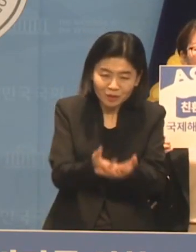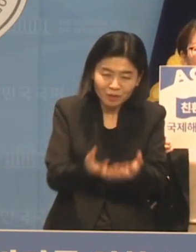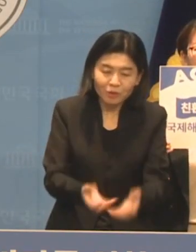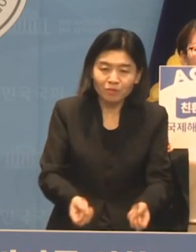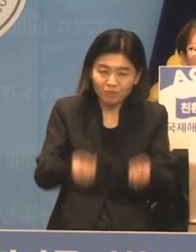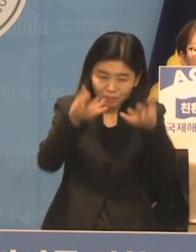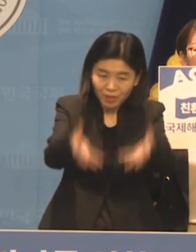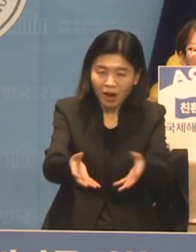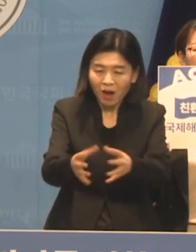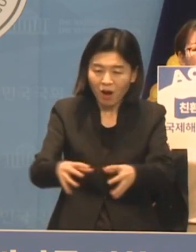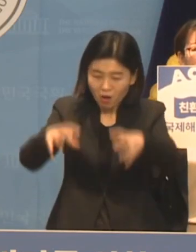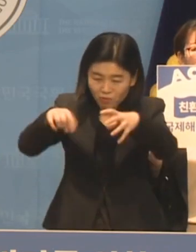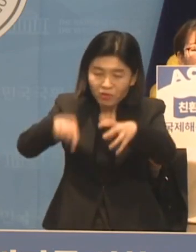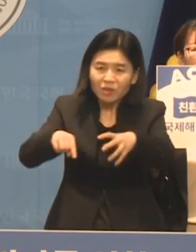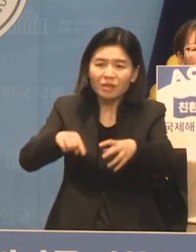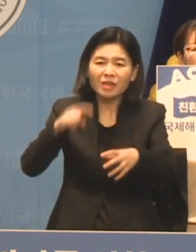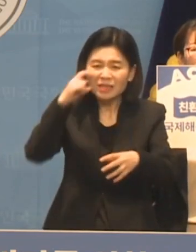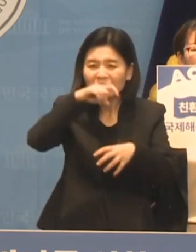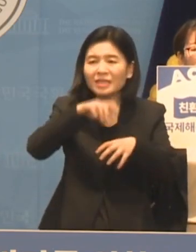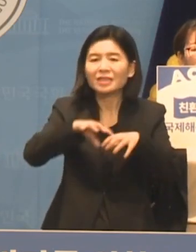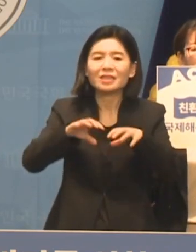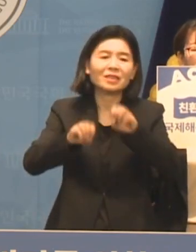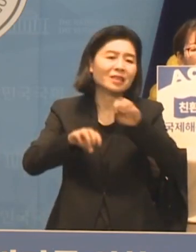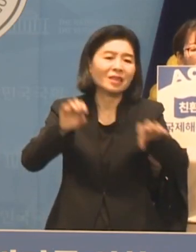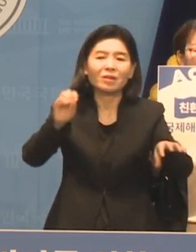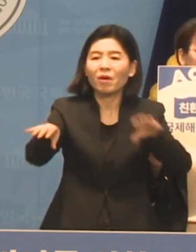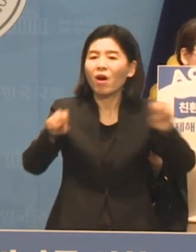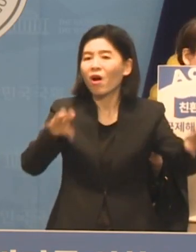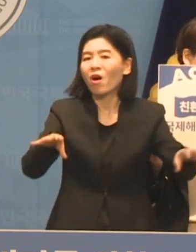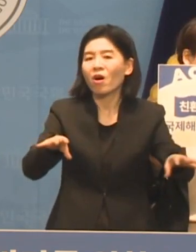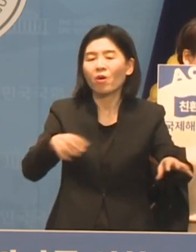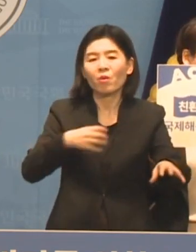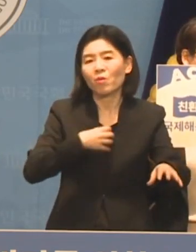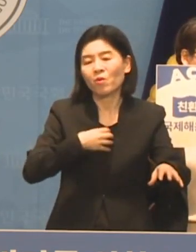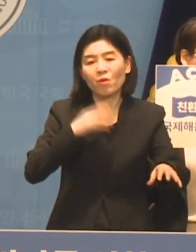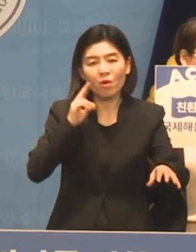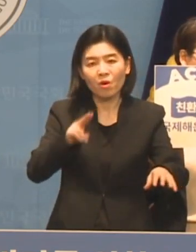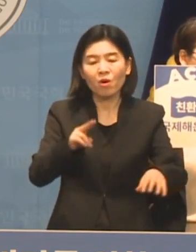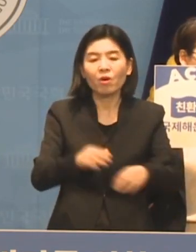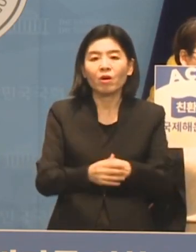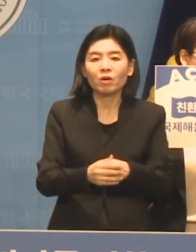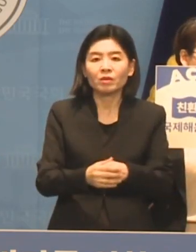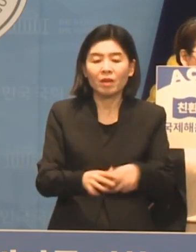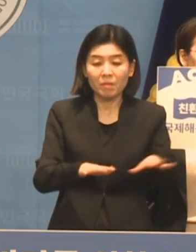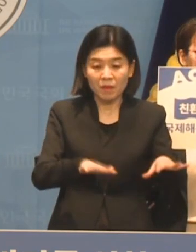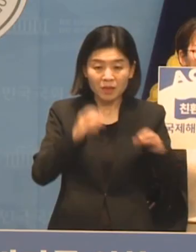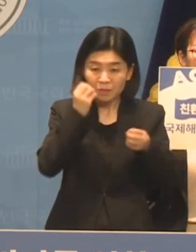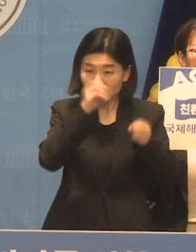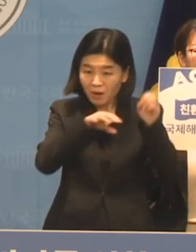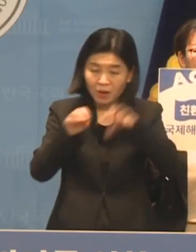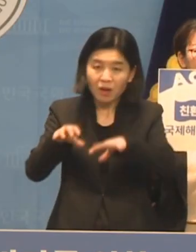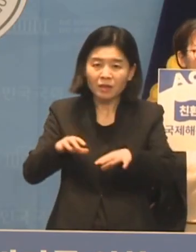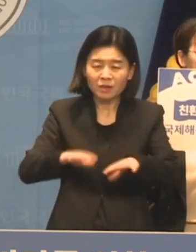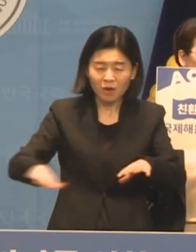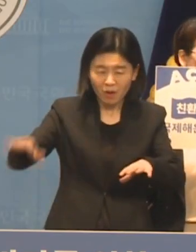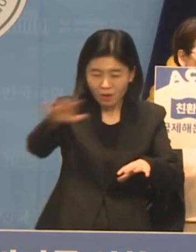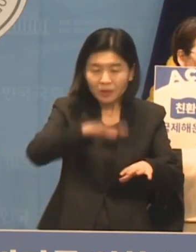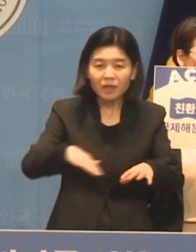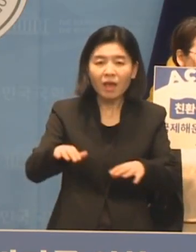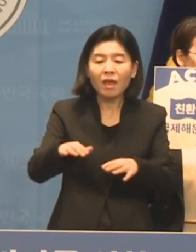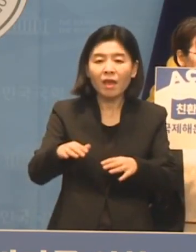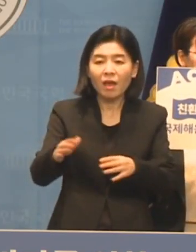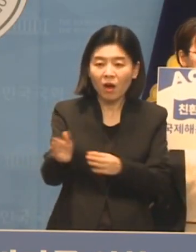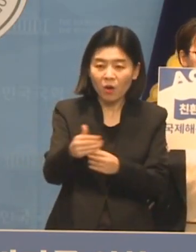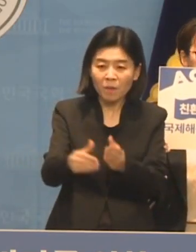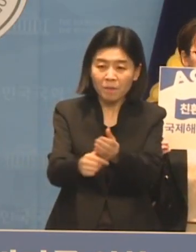생물에게 치명적인 위협이 됩니다. 매년 우리 바다에 버려진 그물에 걸려 죽는 해양 생물의 수는 전체 연근의 어획량의 10%에